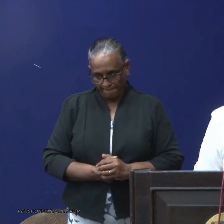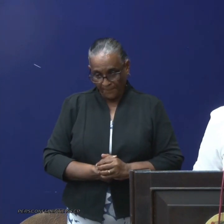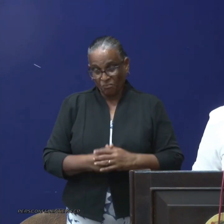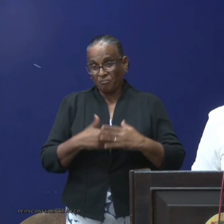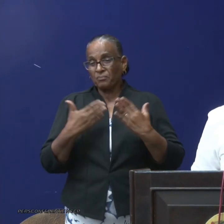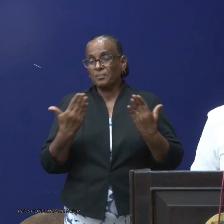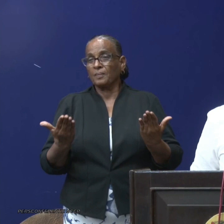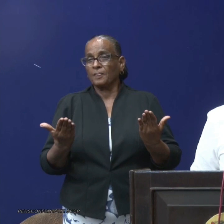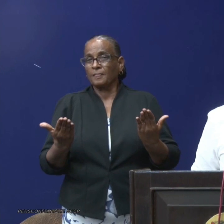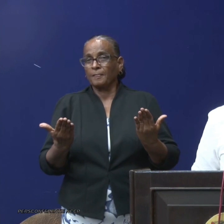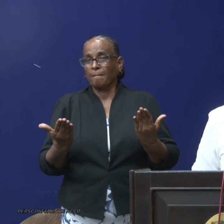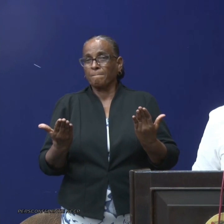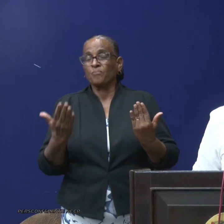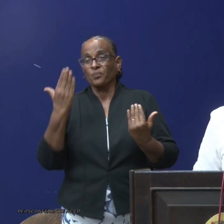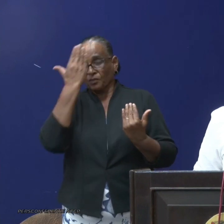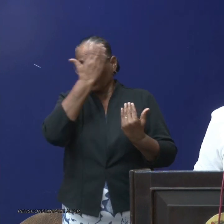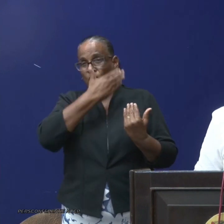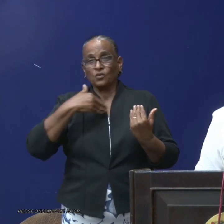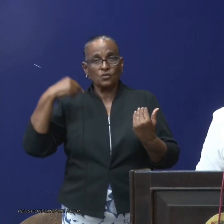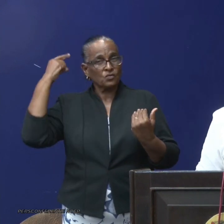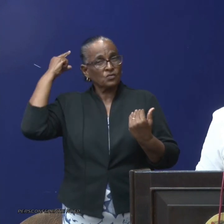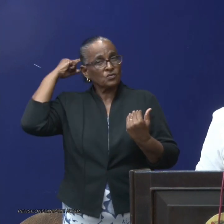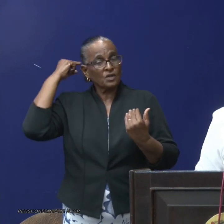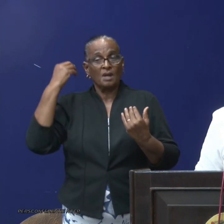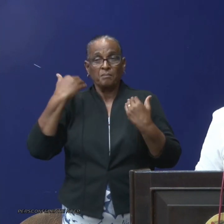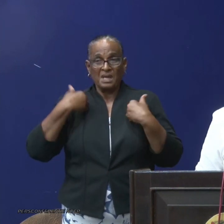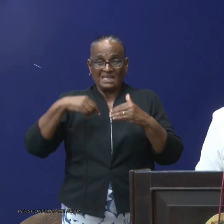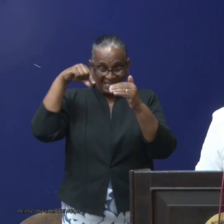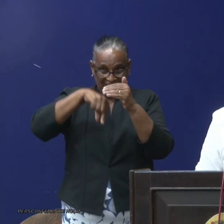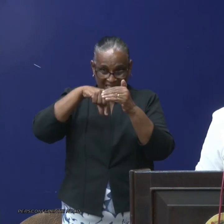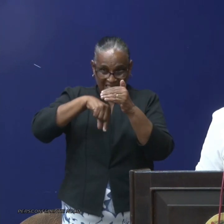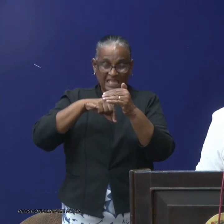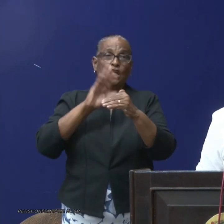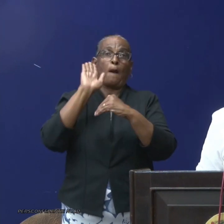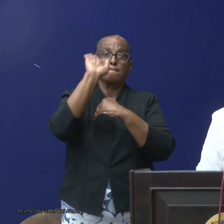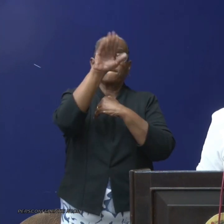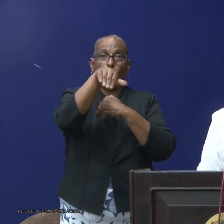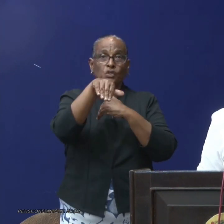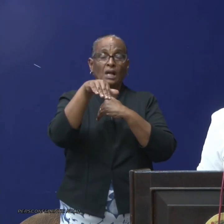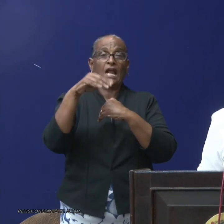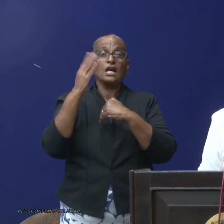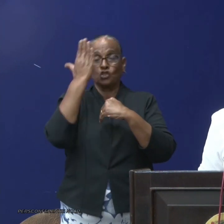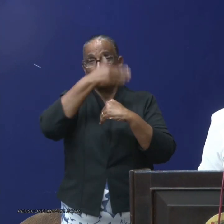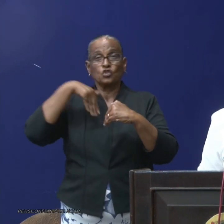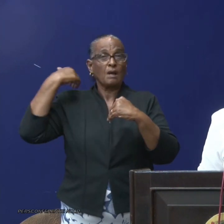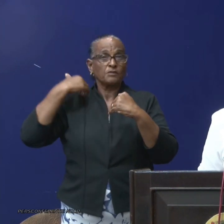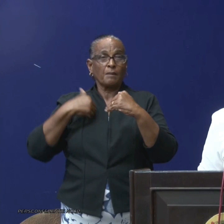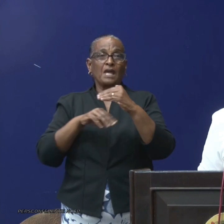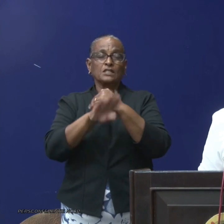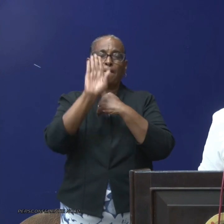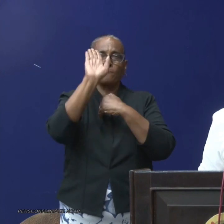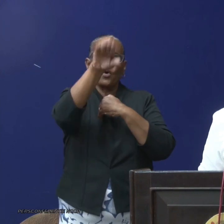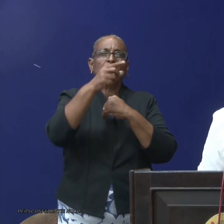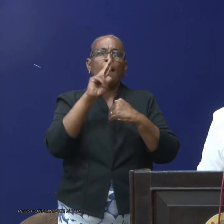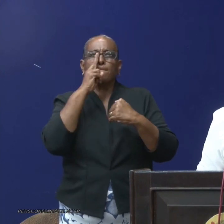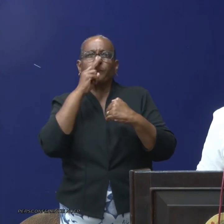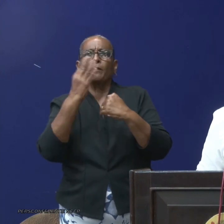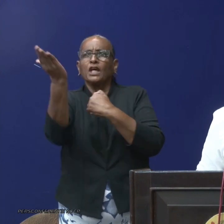Voor wat betreft de Surinamers, de ingezetenen die in het buitenland zijn, wordt er hard aan gewerkt om ze terug te